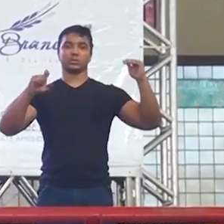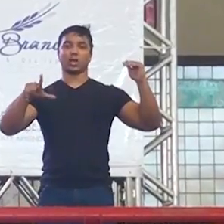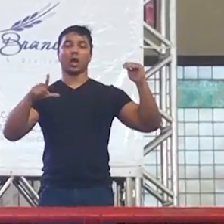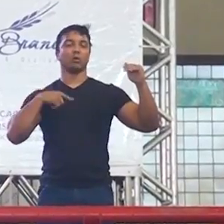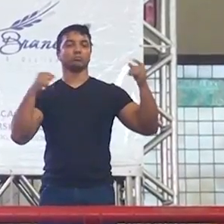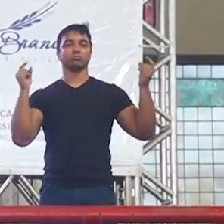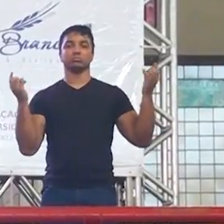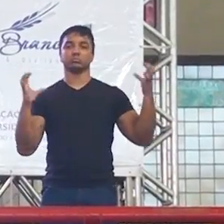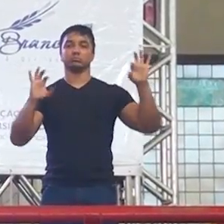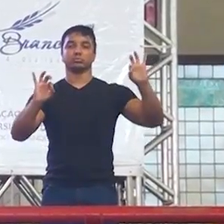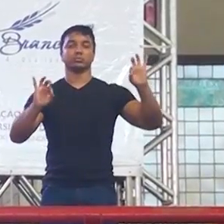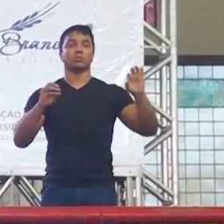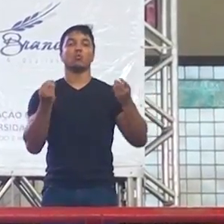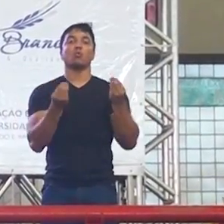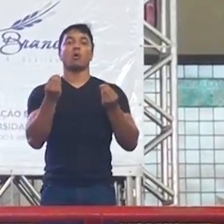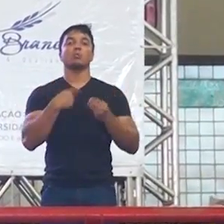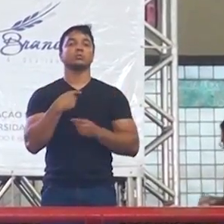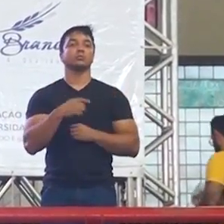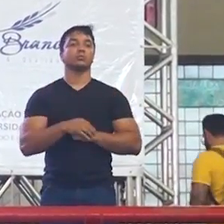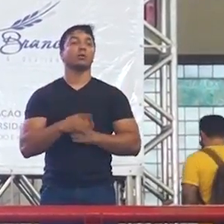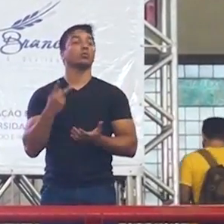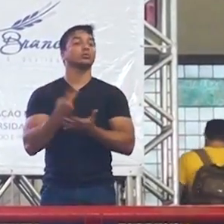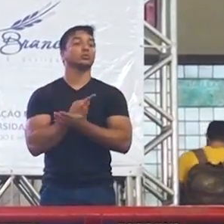aí esses elétrons fazem como? Zoada.